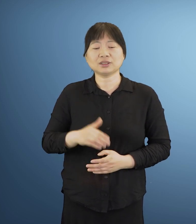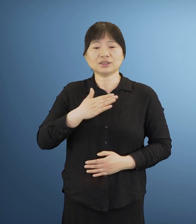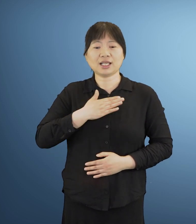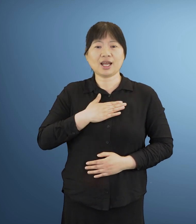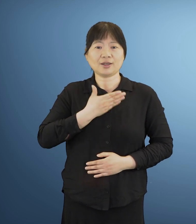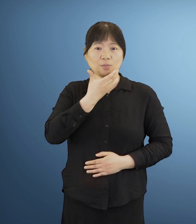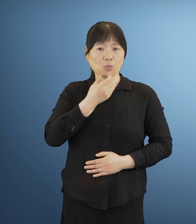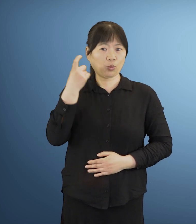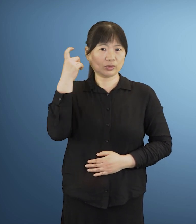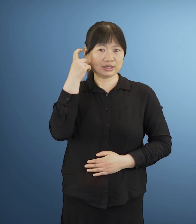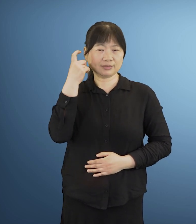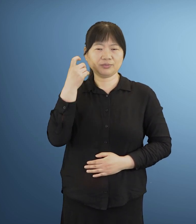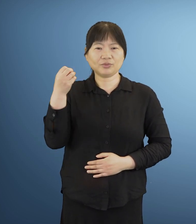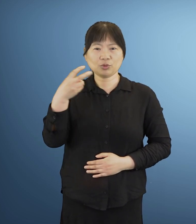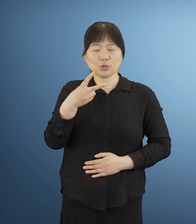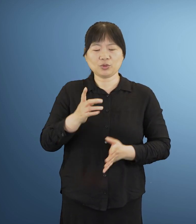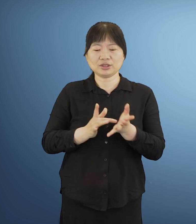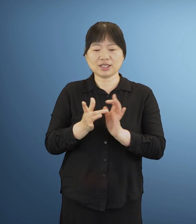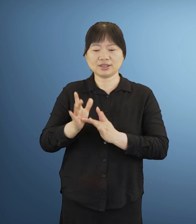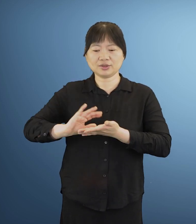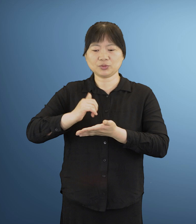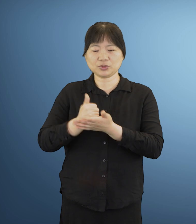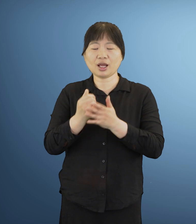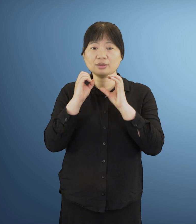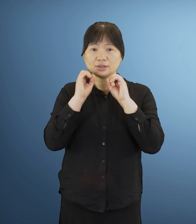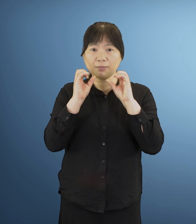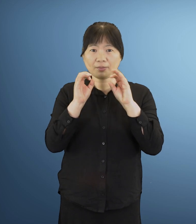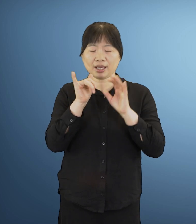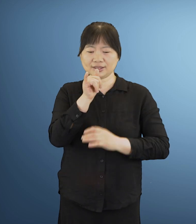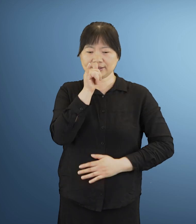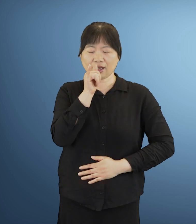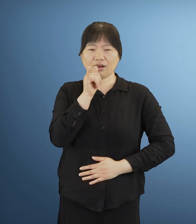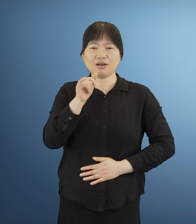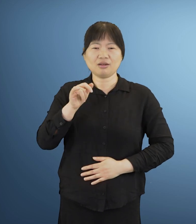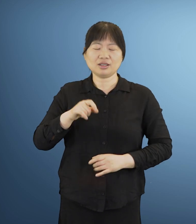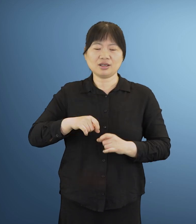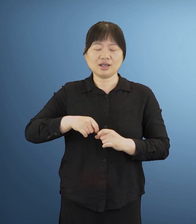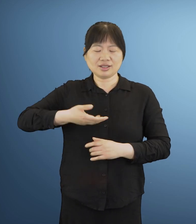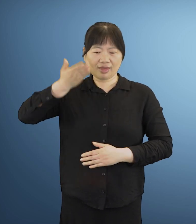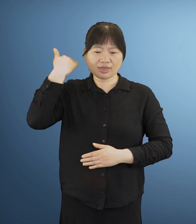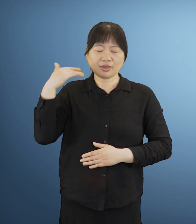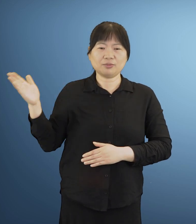나의 복음과 예수 그리스도를 전파함은 영원전부터